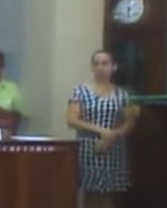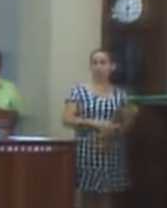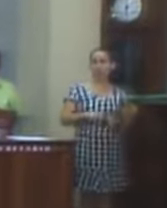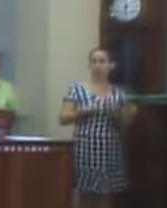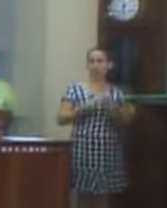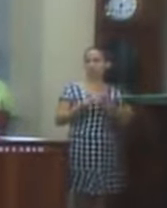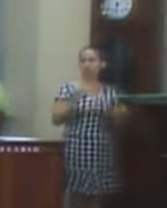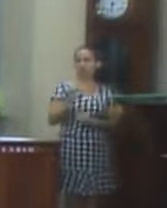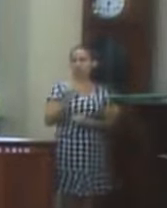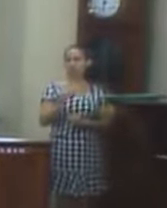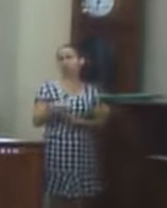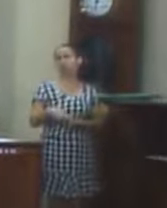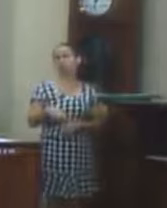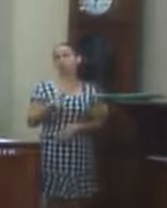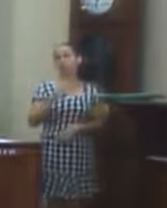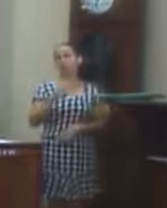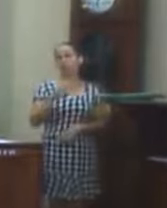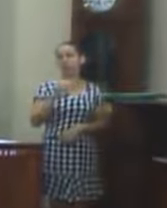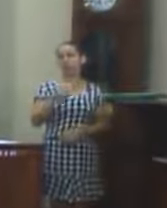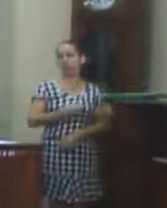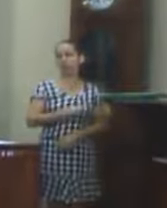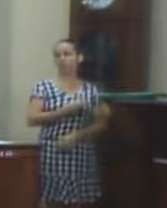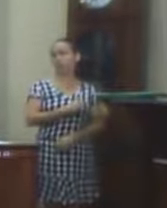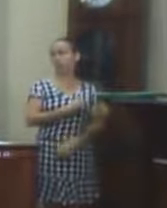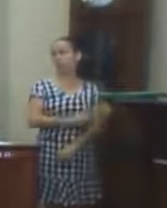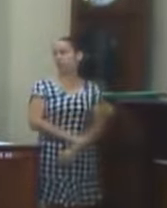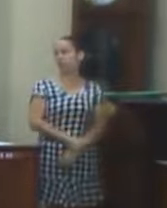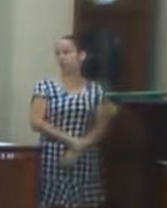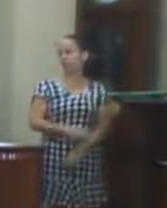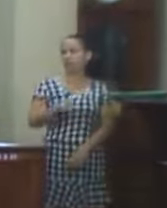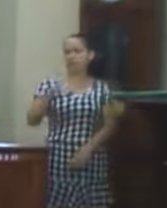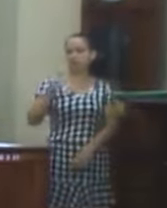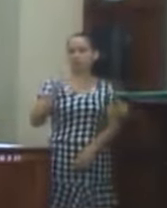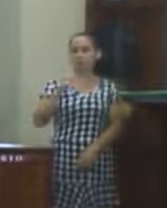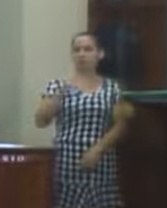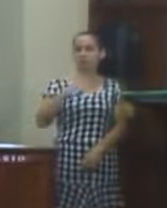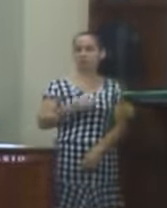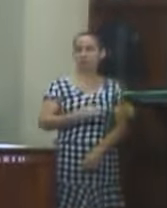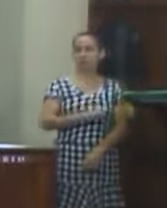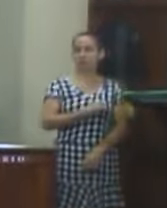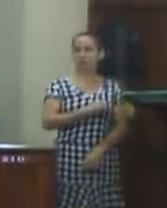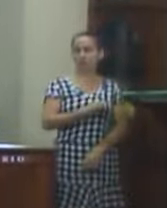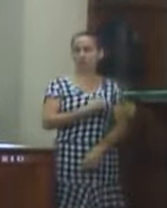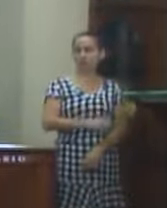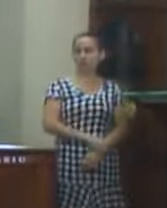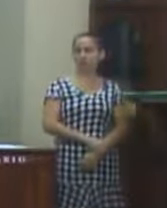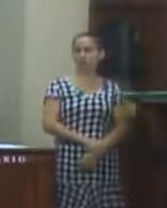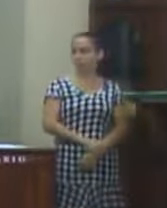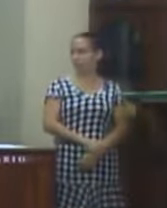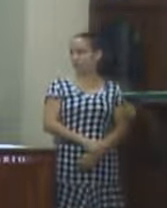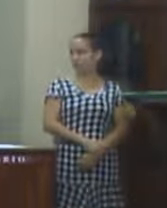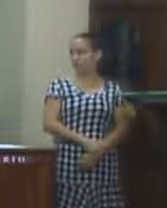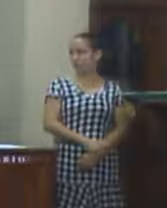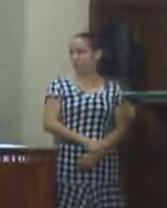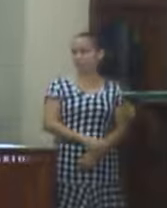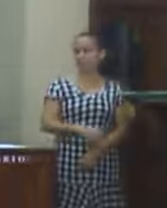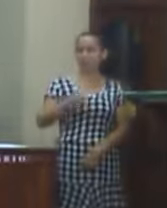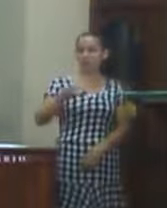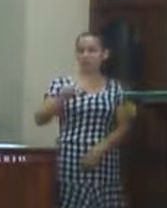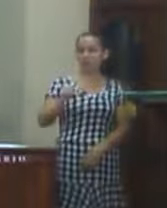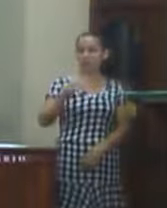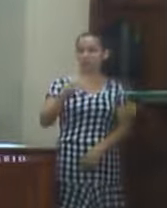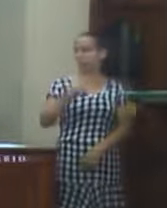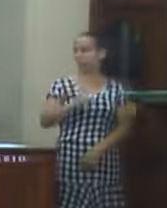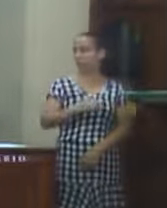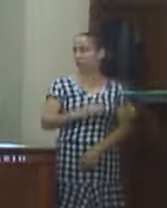Chegando. Pedro Paulo Magalhães Graça. Rafael de Oliveira Tavares. Saulo de